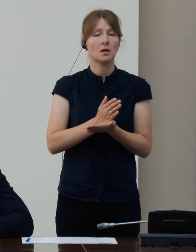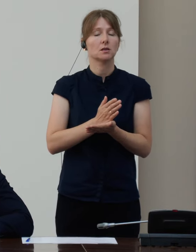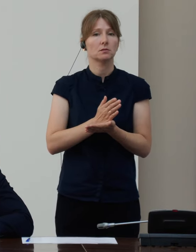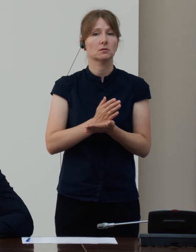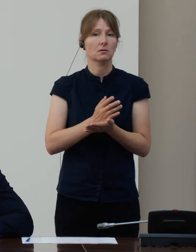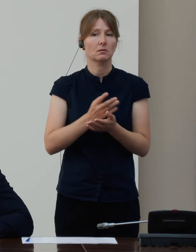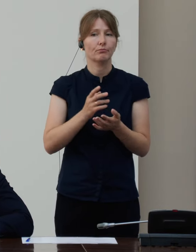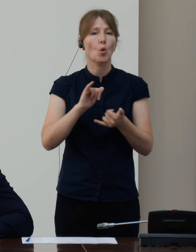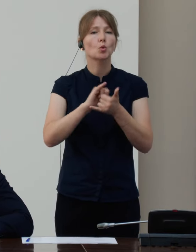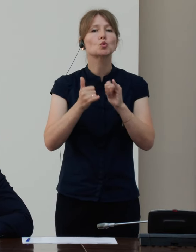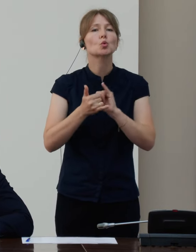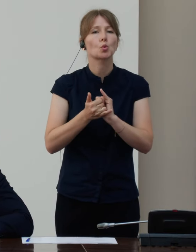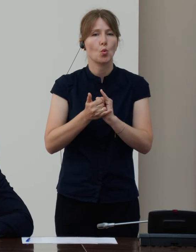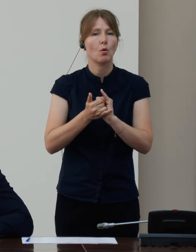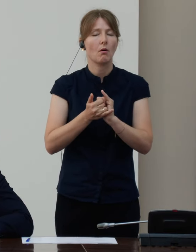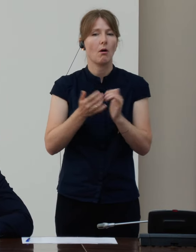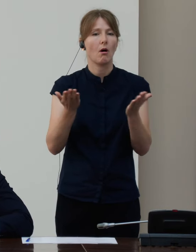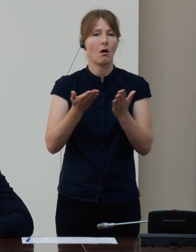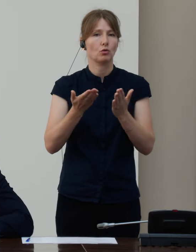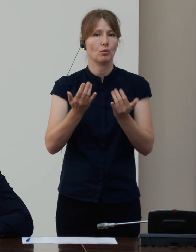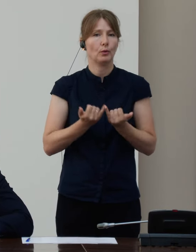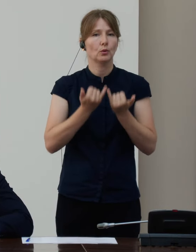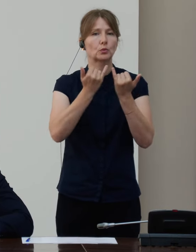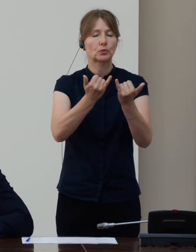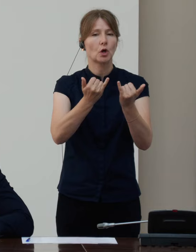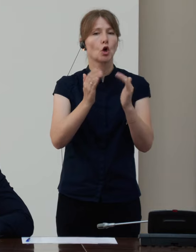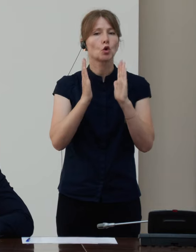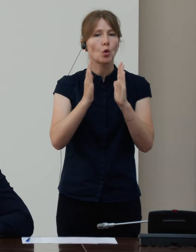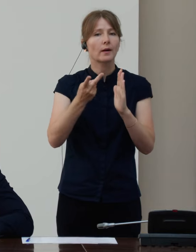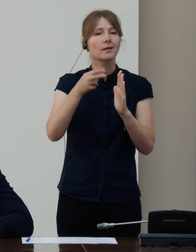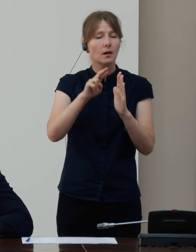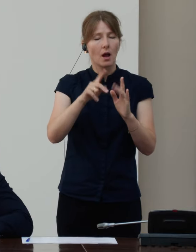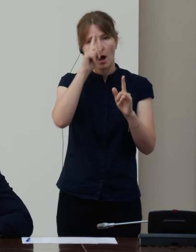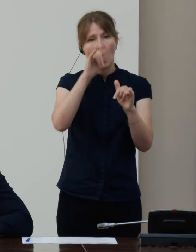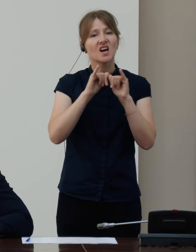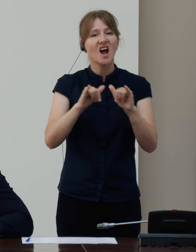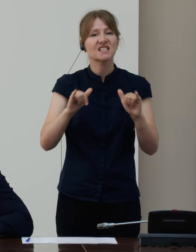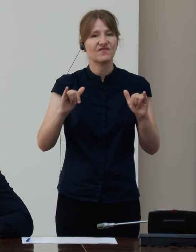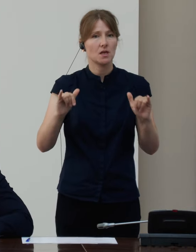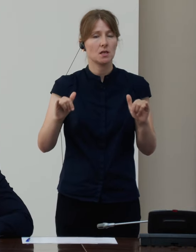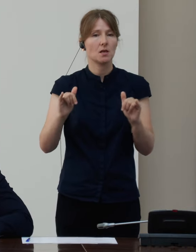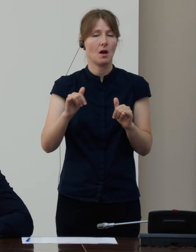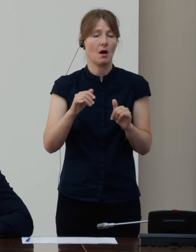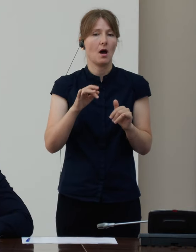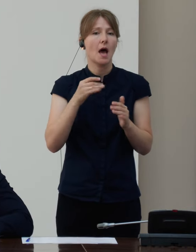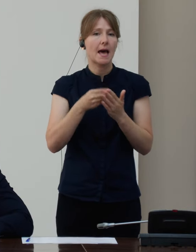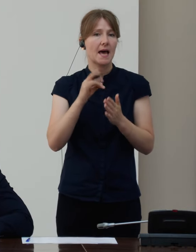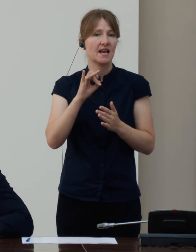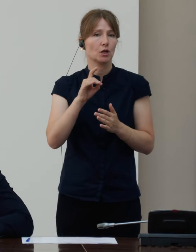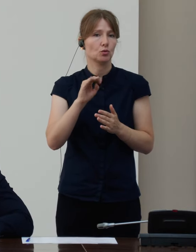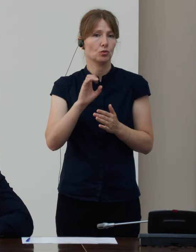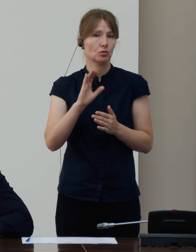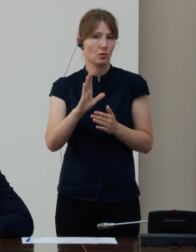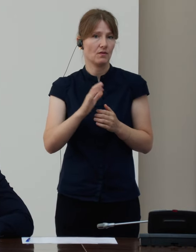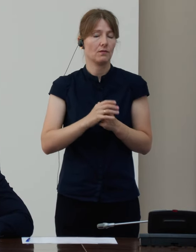un serviciu care este dedicat anume dezvoltării resurselor umane. În fiecare agenție teritorială avem